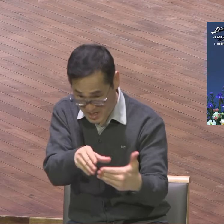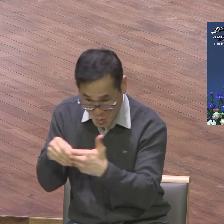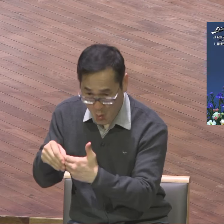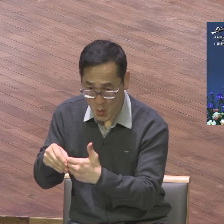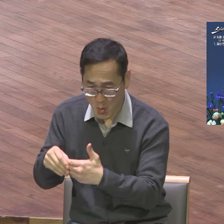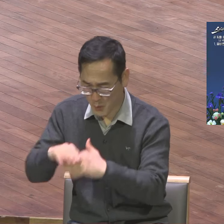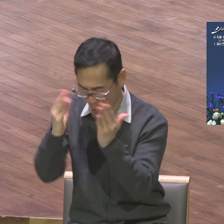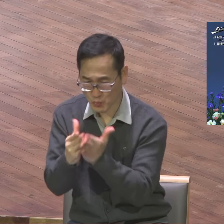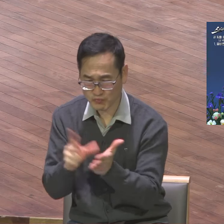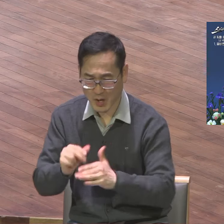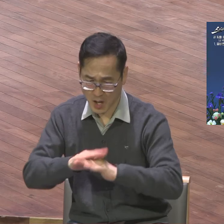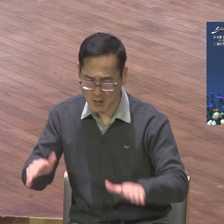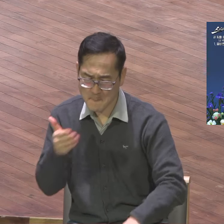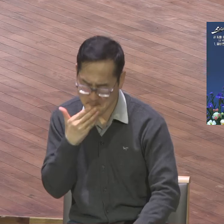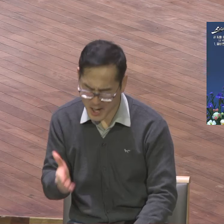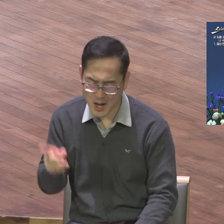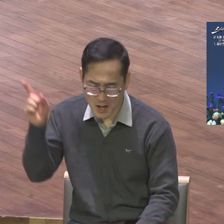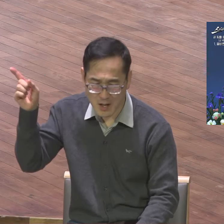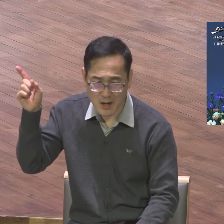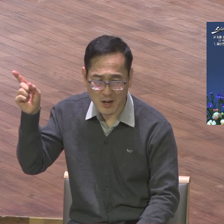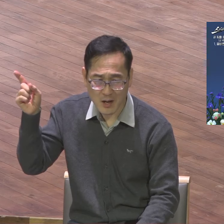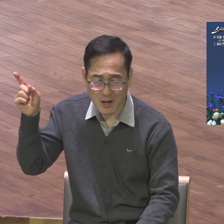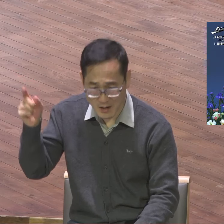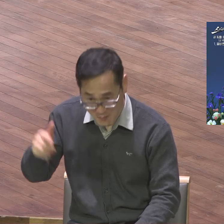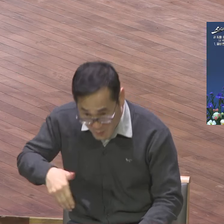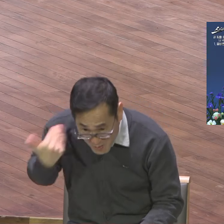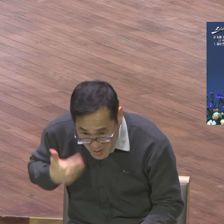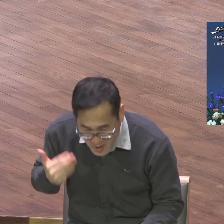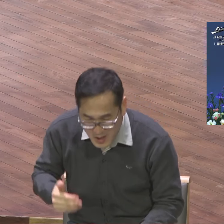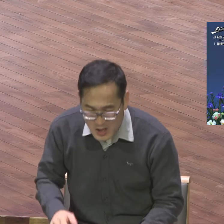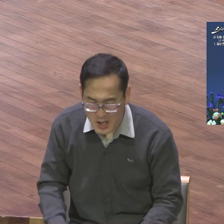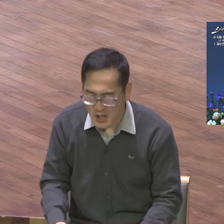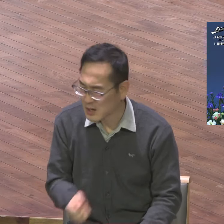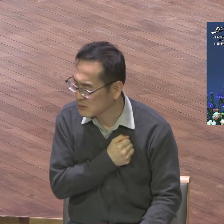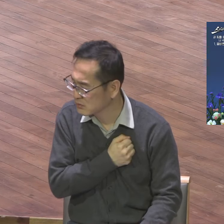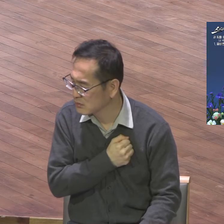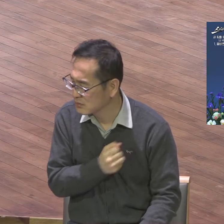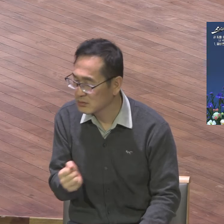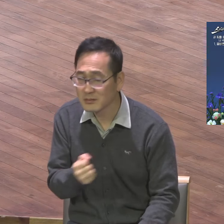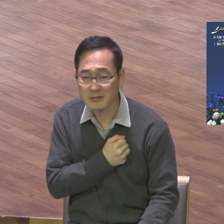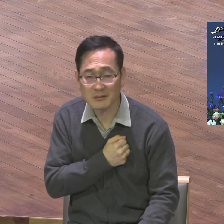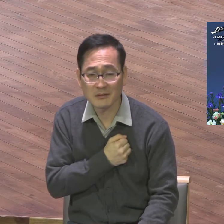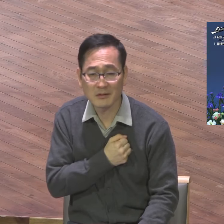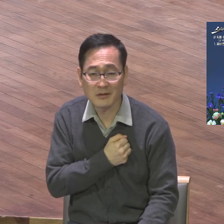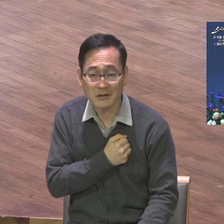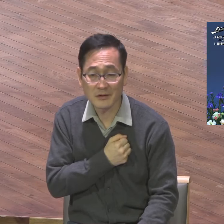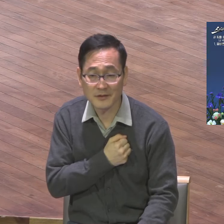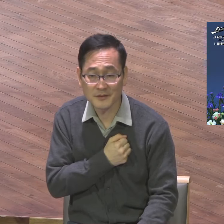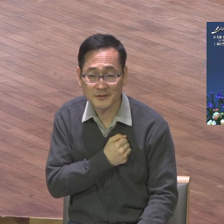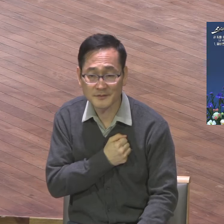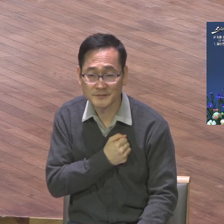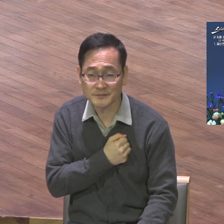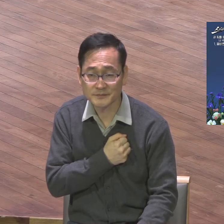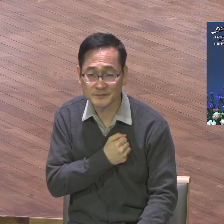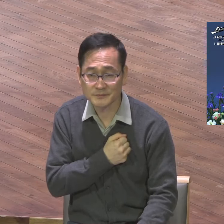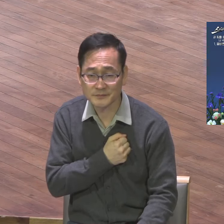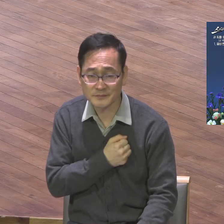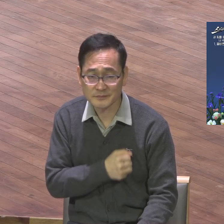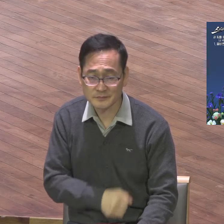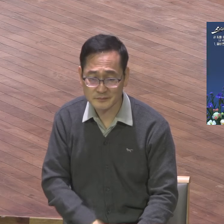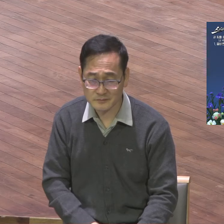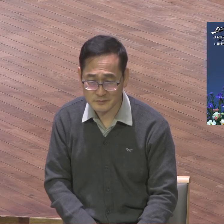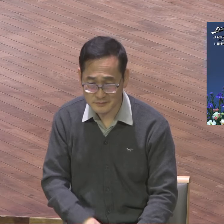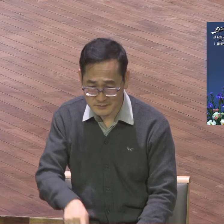모든 문제 해결할 수 있는 능력이 있으심을 왜 깨닫지 못하느냐? 그 문제 하나, 이 문제 하나 해결 못할 것